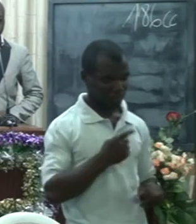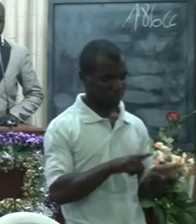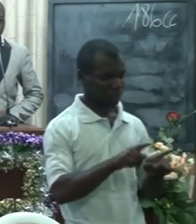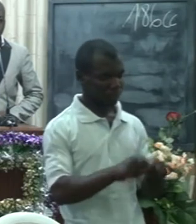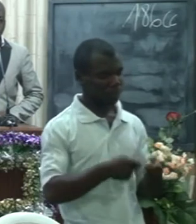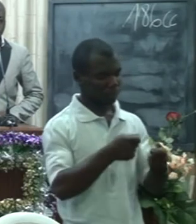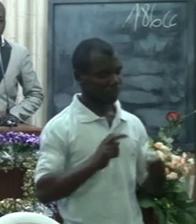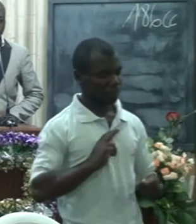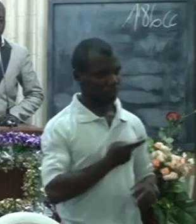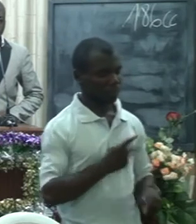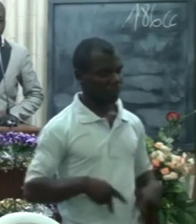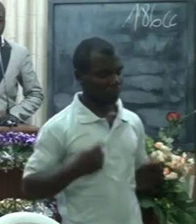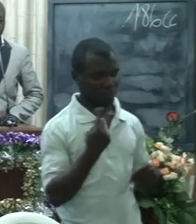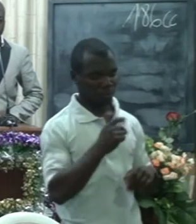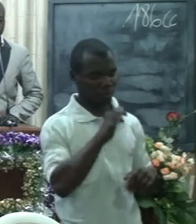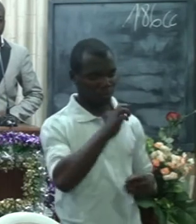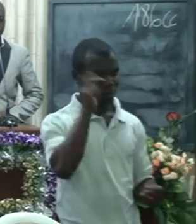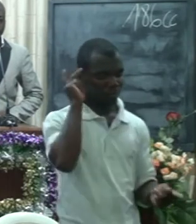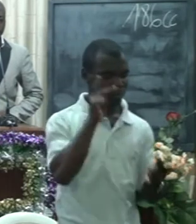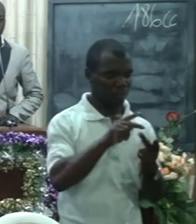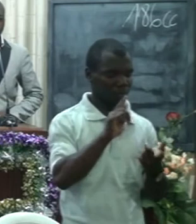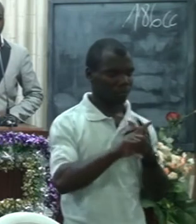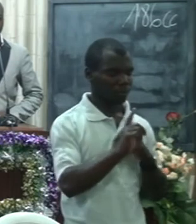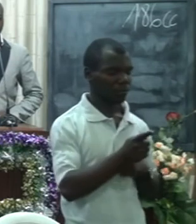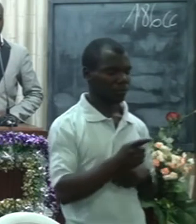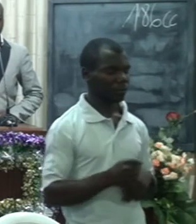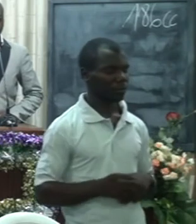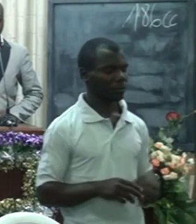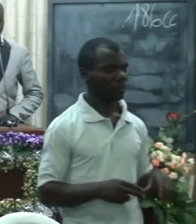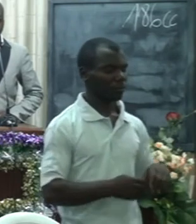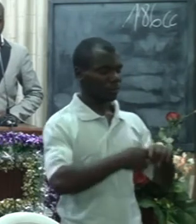nous. Donnez-nous la vie qui était agréable.